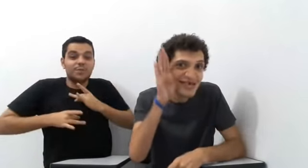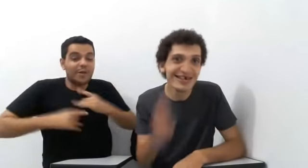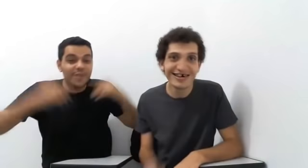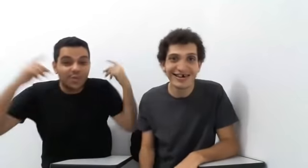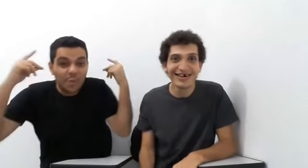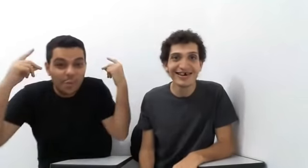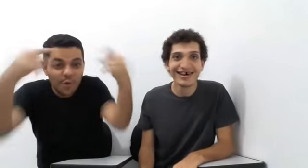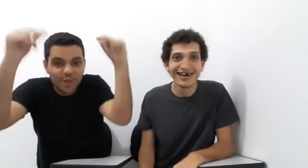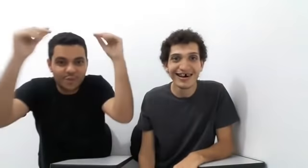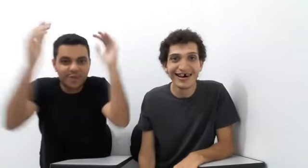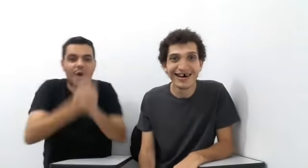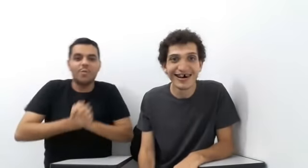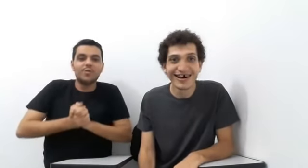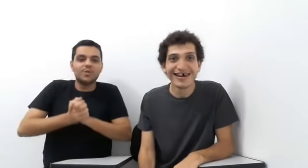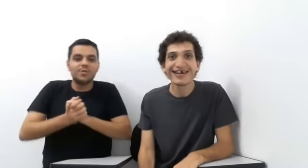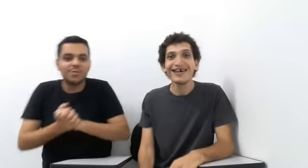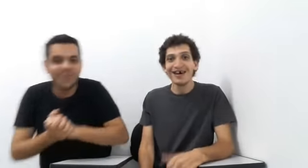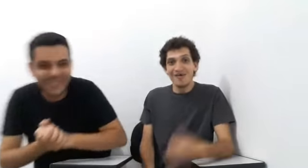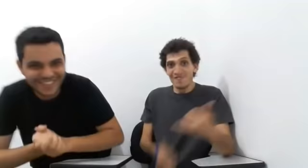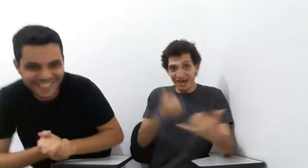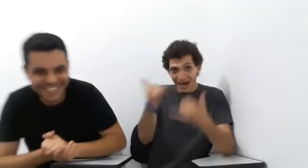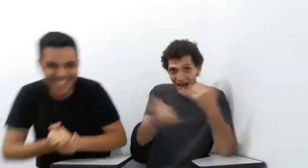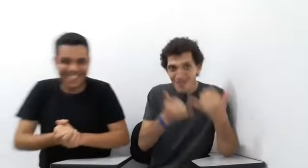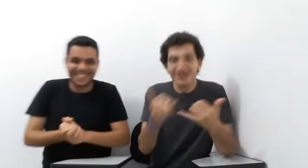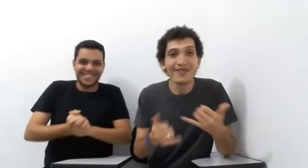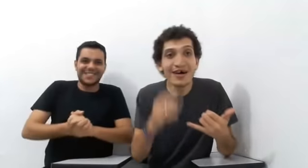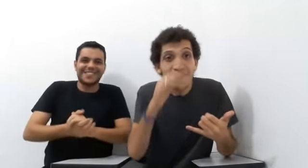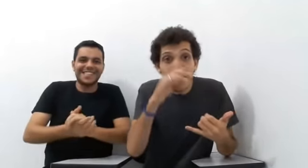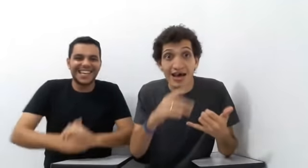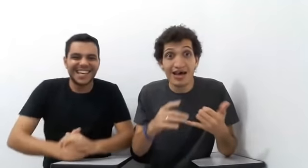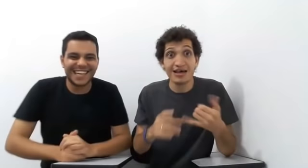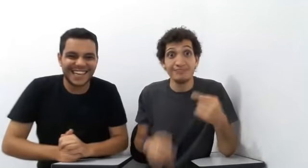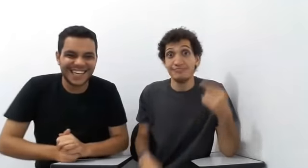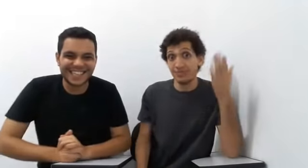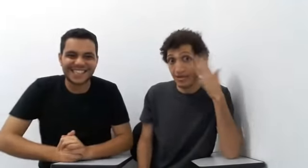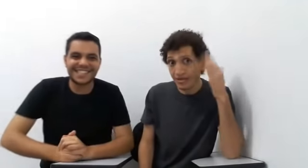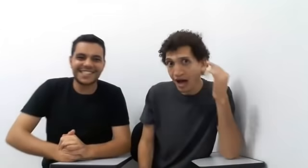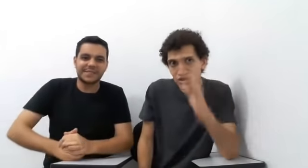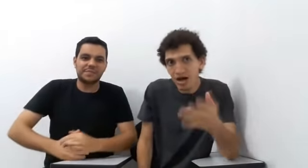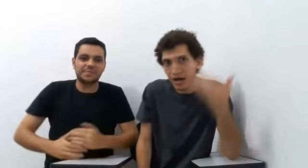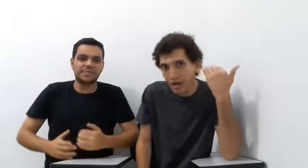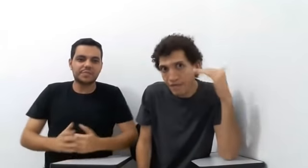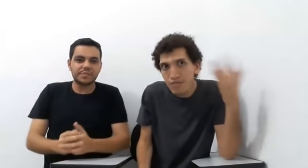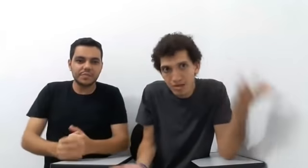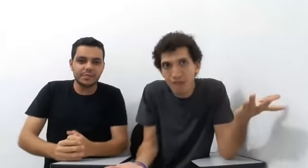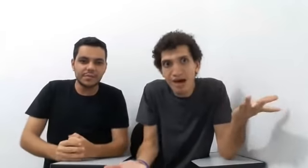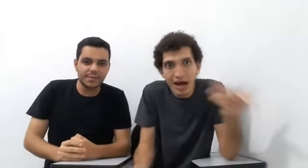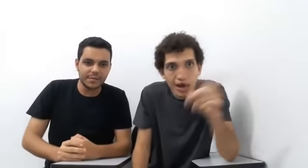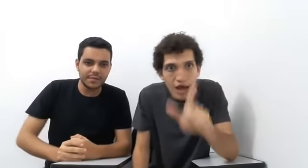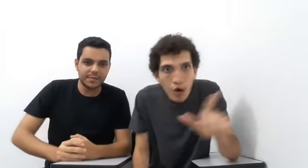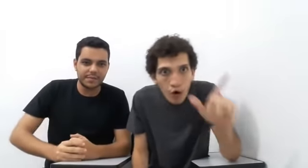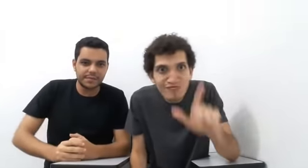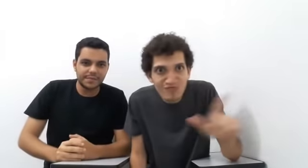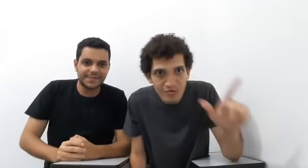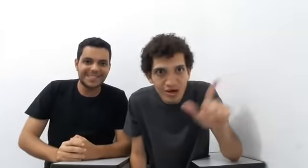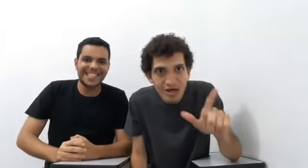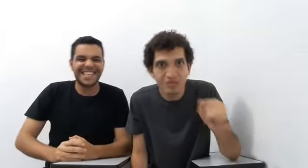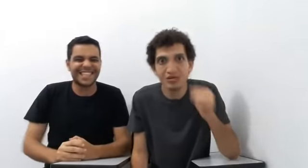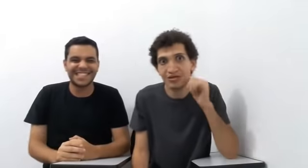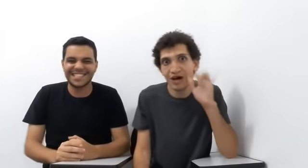absorvendo muito, pessoal, muito. Cadeira, né? Você sabe já, é óbvio, né? Você já